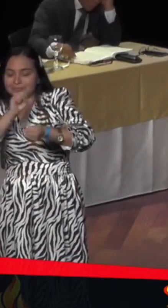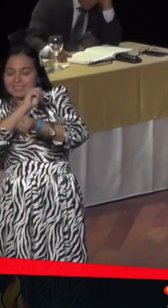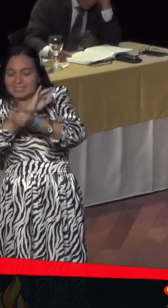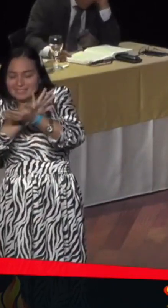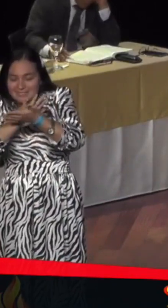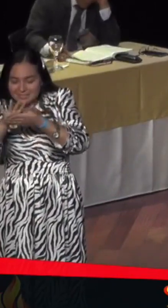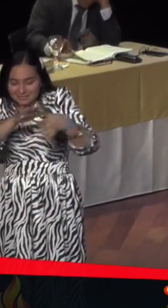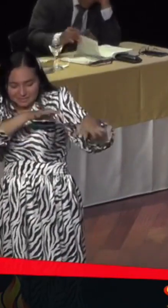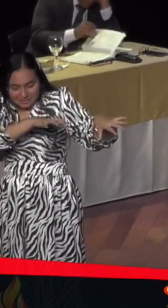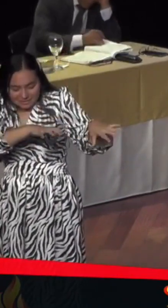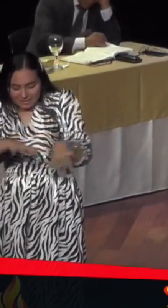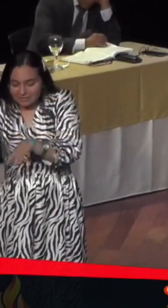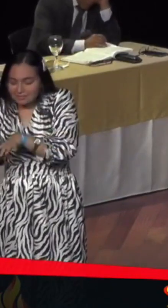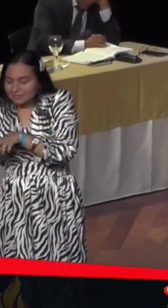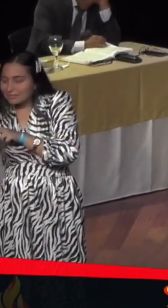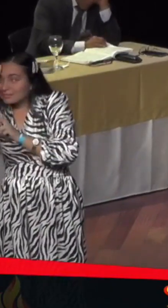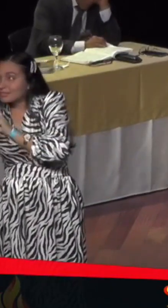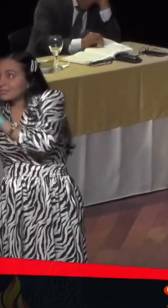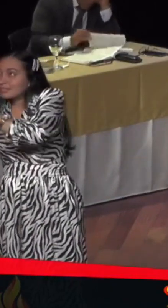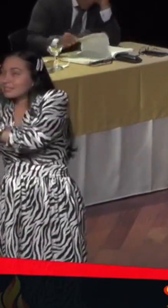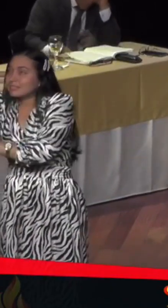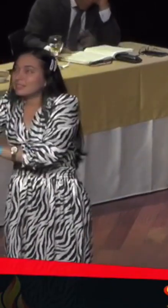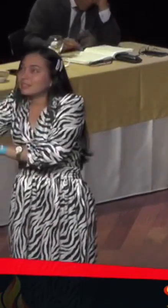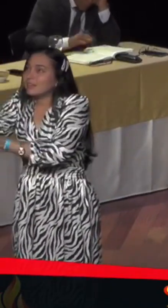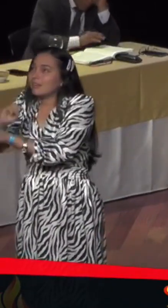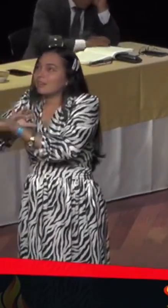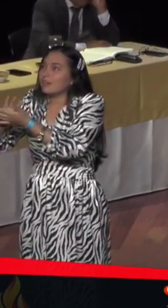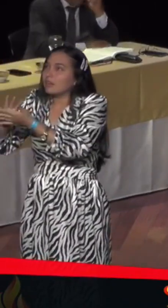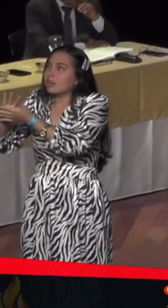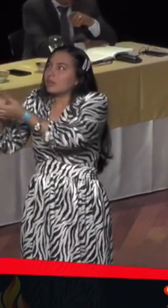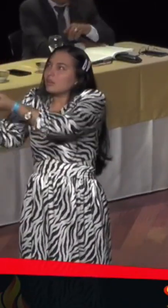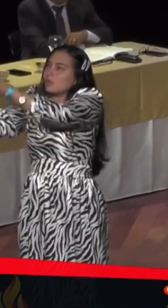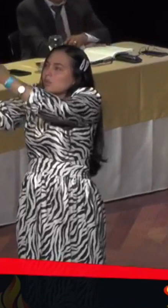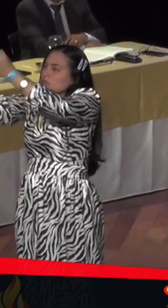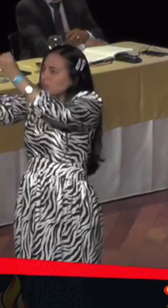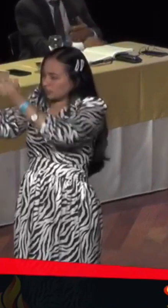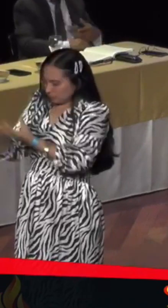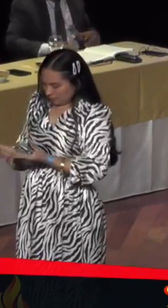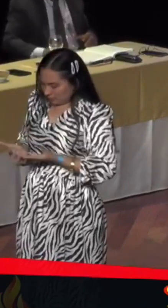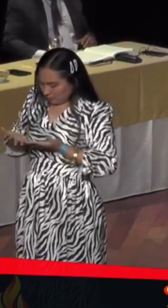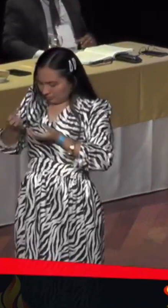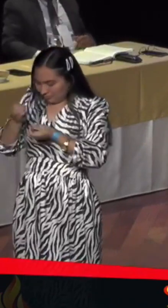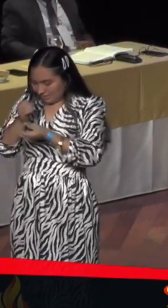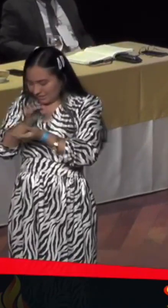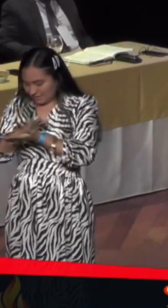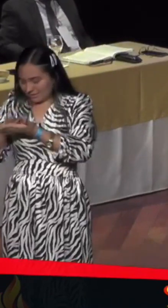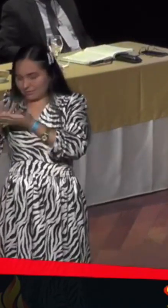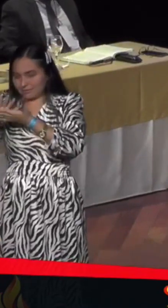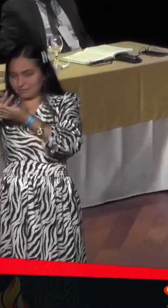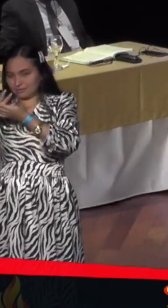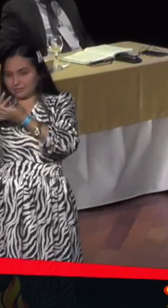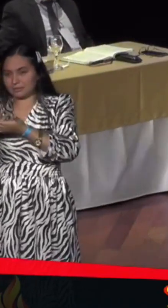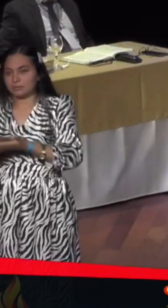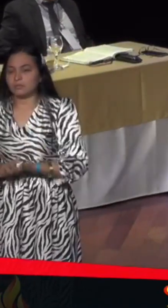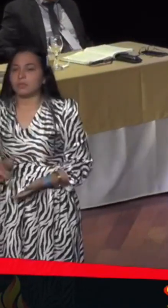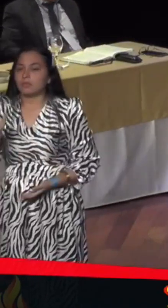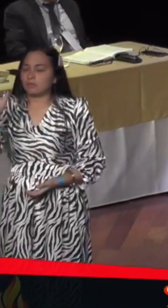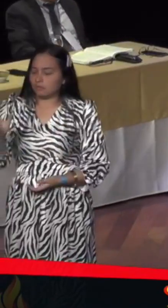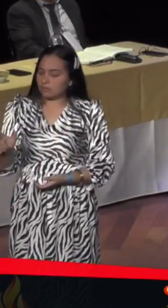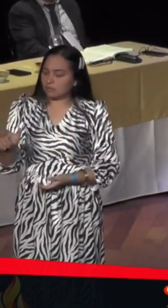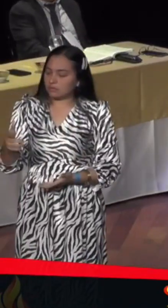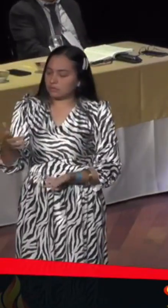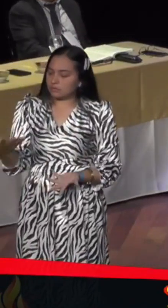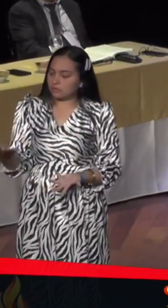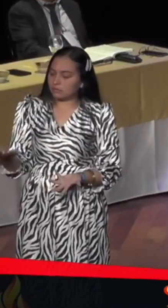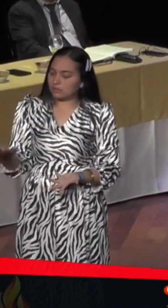a Dios, ungida con el espíritu de la santidad. Si alguien quiere conquistar, debe